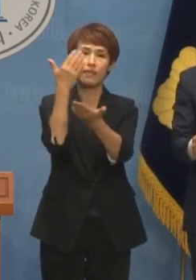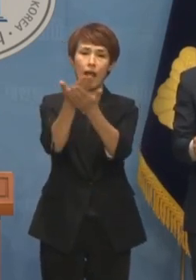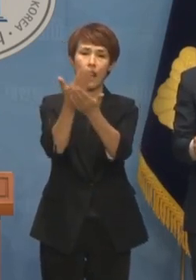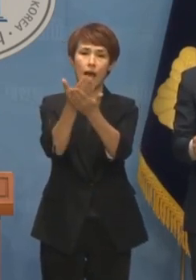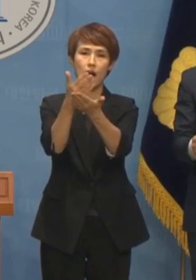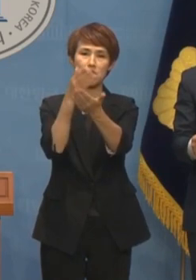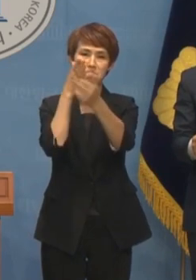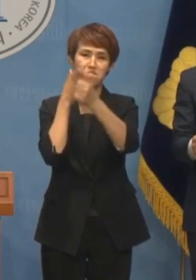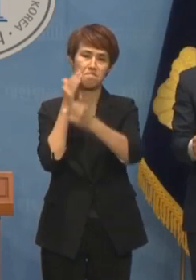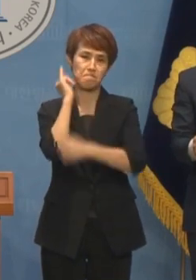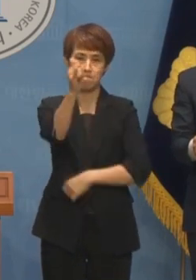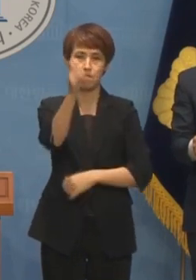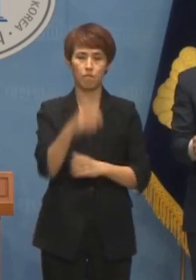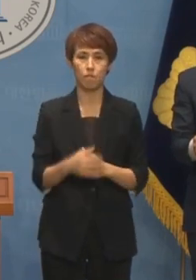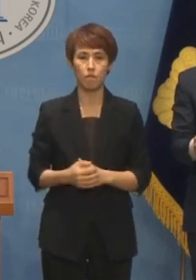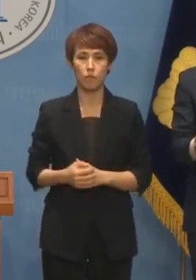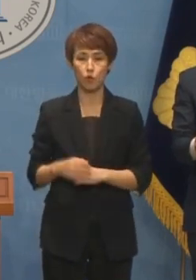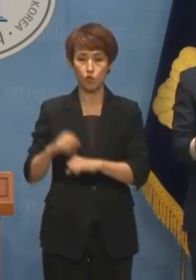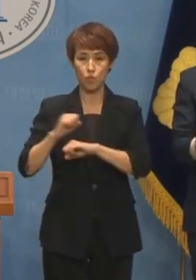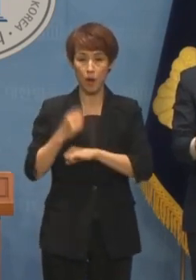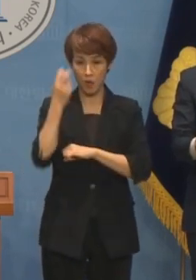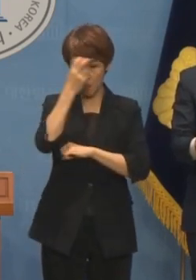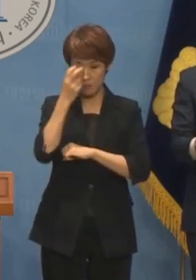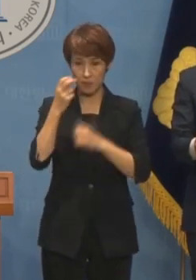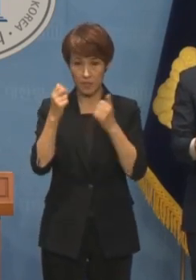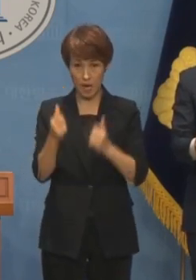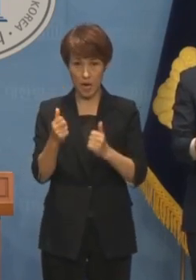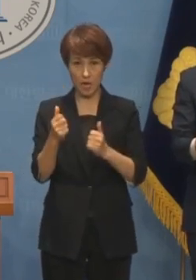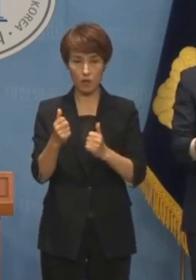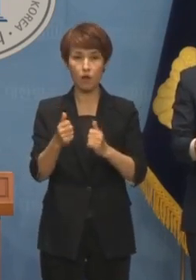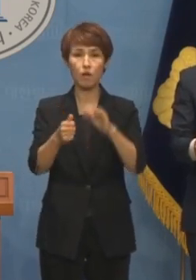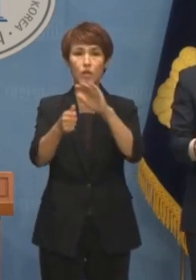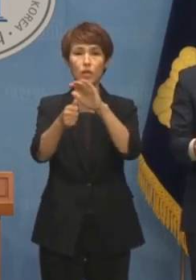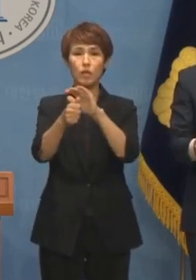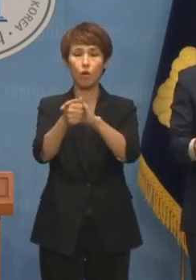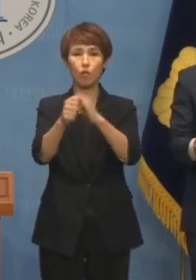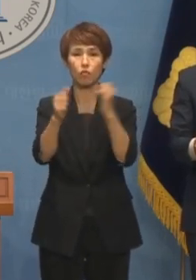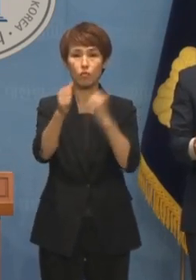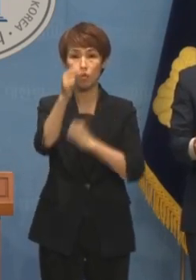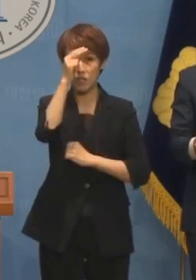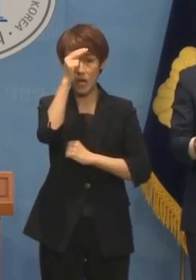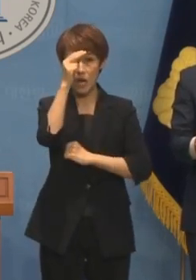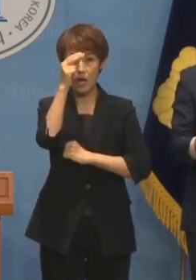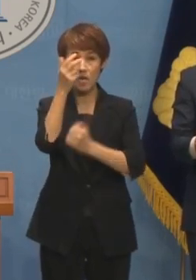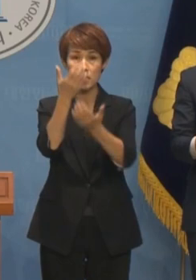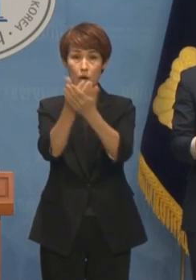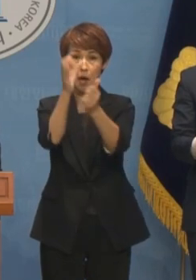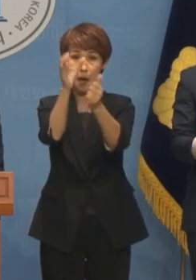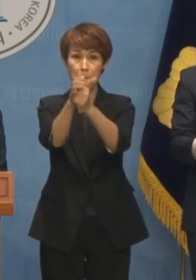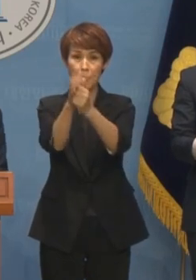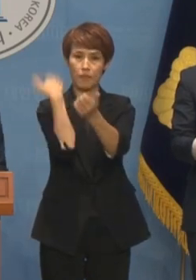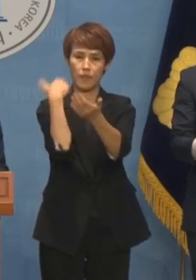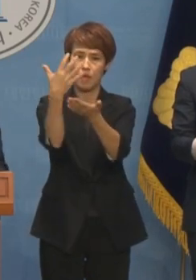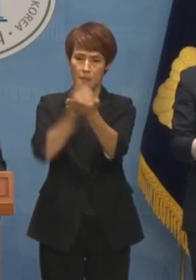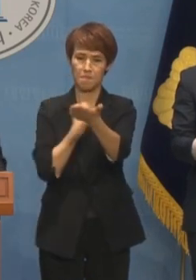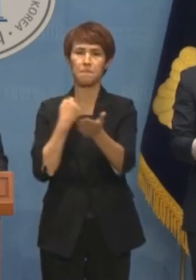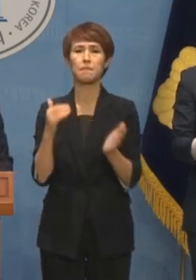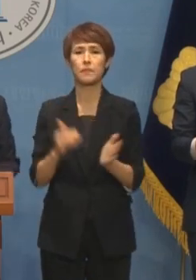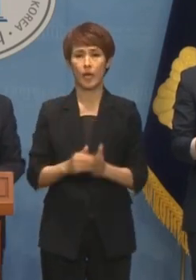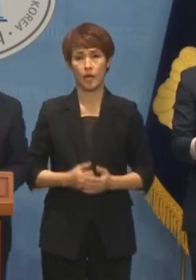20분경 국방부 검찰단이 경북경찰청에 이첩된 사건을 회수했습니다.